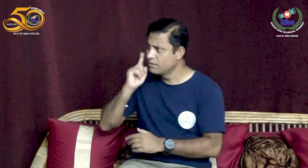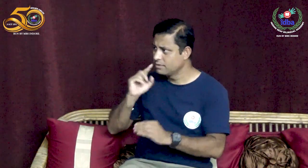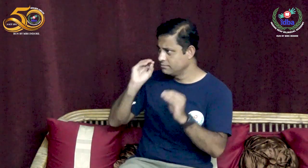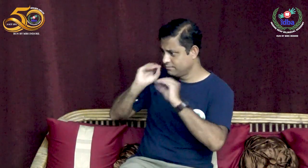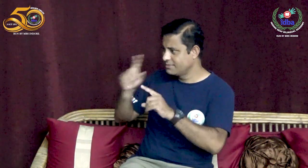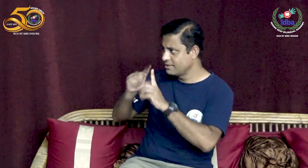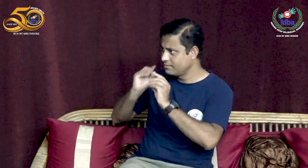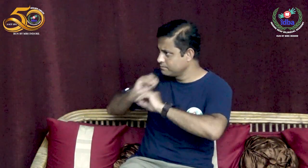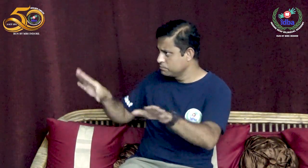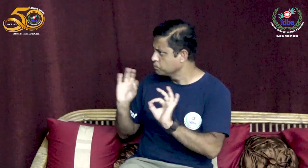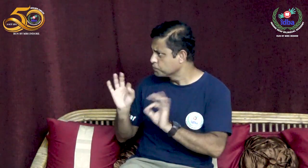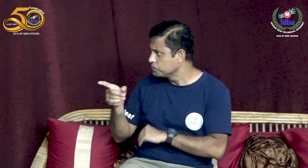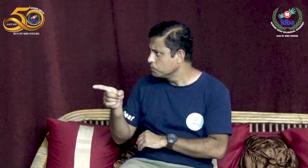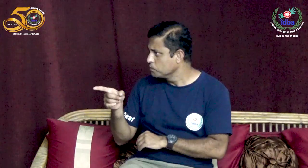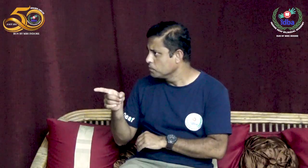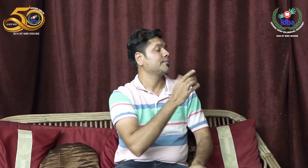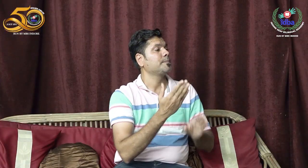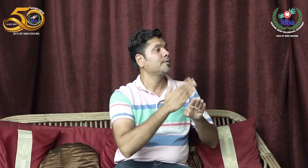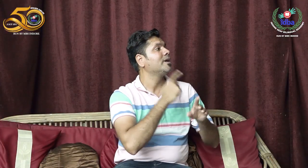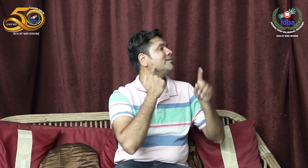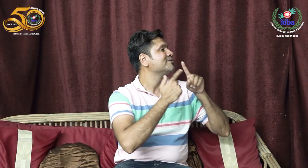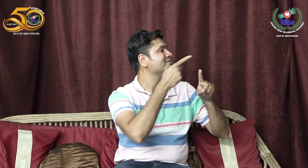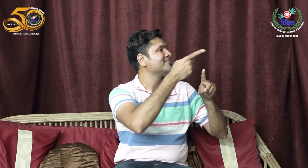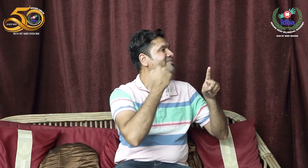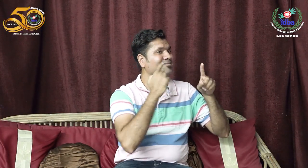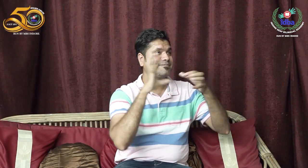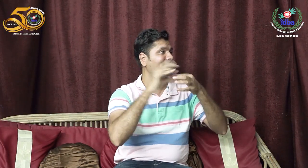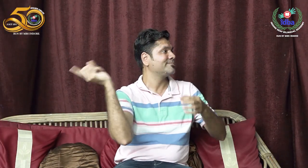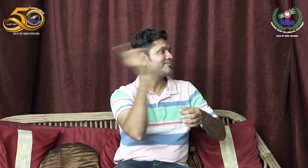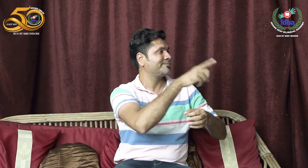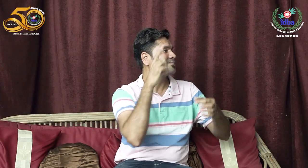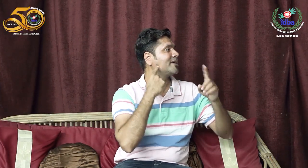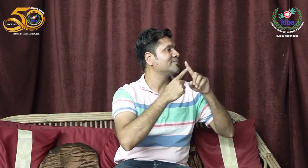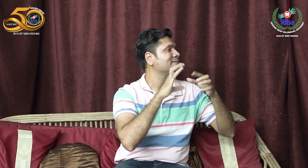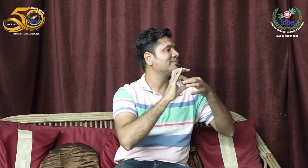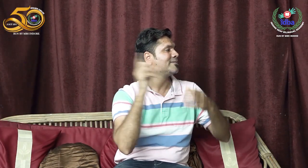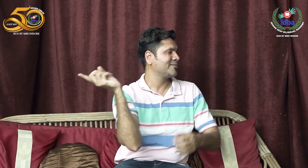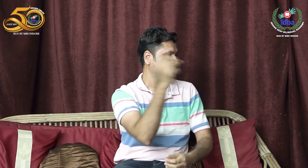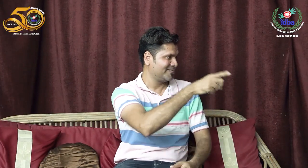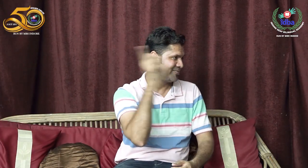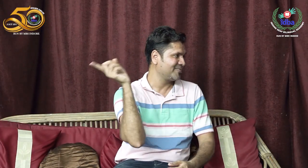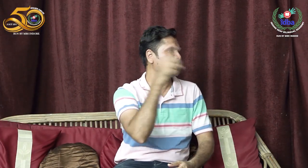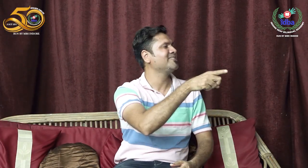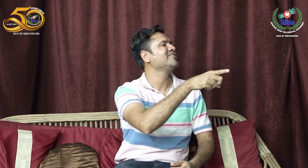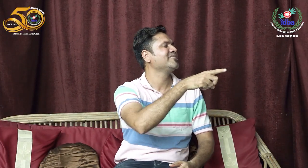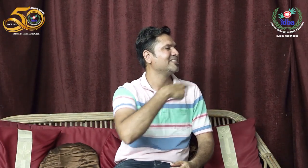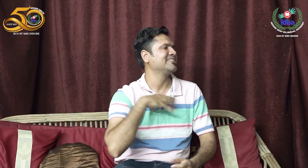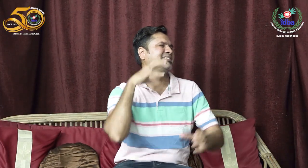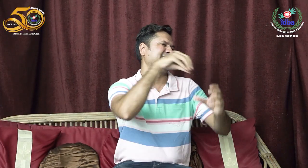मैंने ये किया। अच्छा, तो आपको जब जॉब लगी तो इसकी न्यूज़ कैसे मालूम पड़ी जॉब की? नहीं, वो ITI में जहाँ मैं पढ़ता था ना, वहाँ